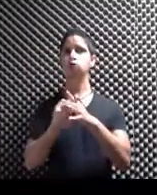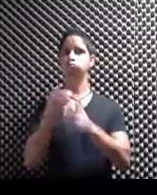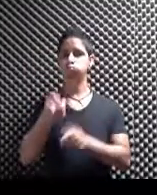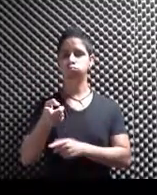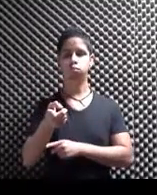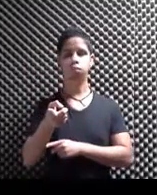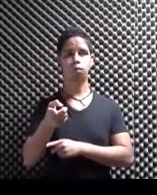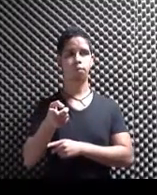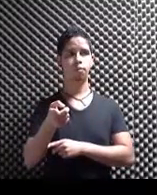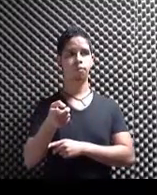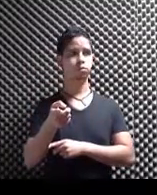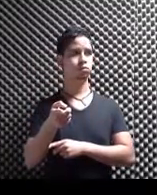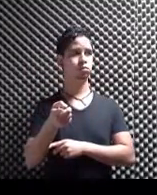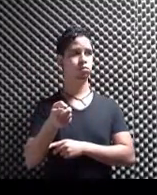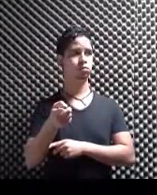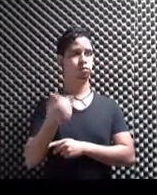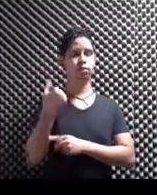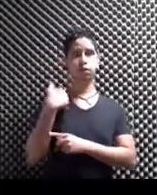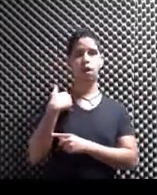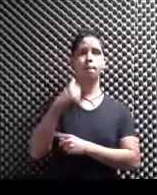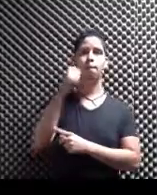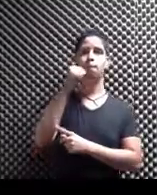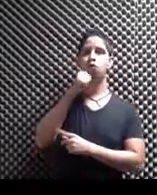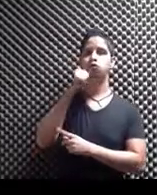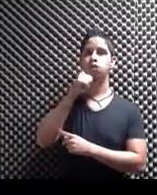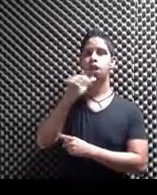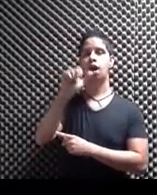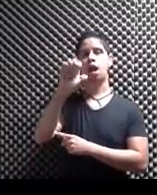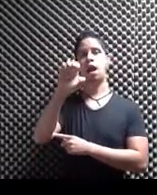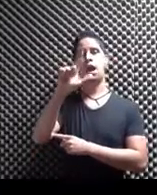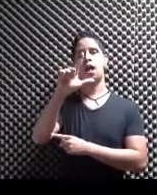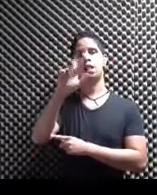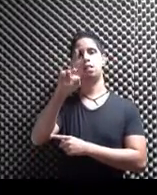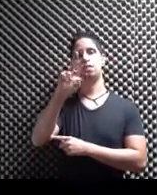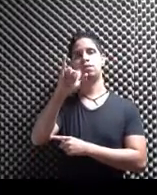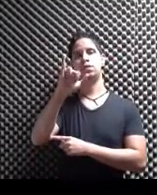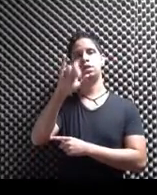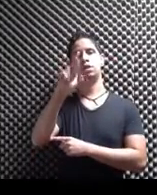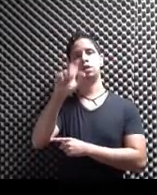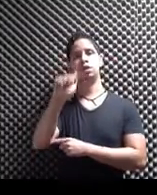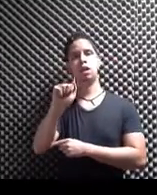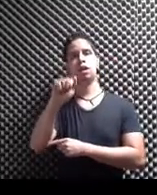asunto. Dígote, perdóname, tenía que ser mujer. Se llama Elvira Japgo.